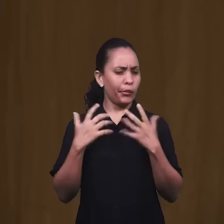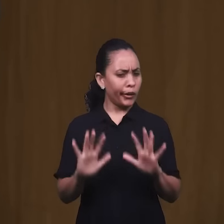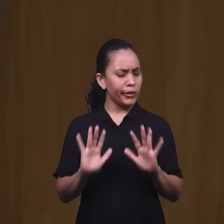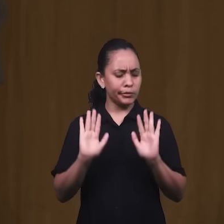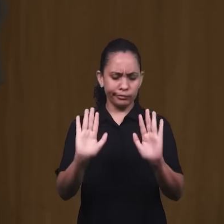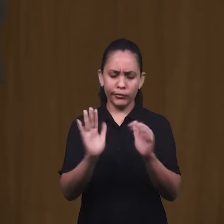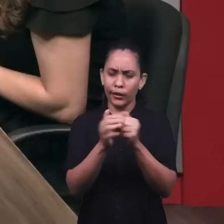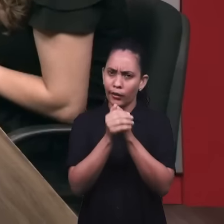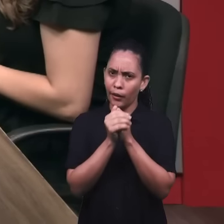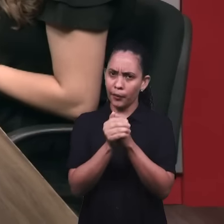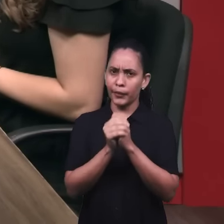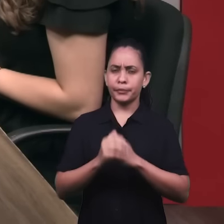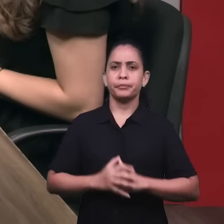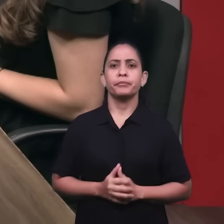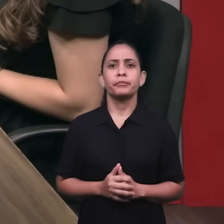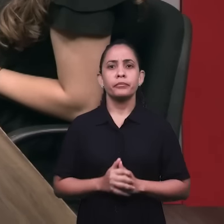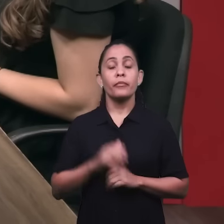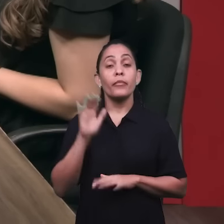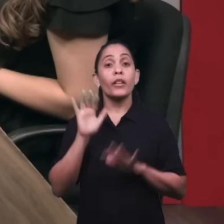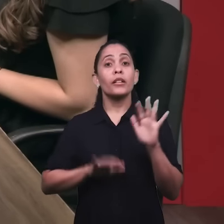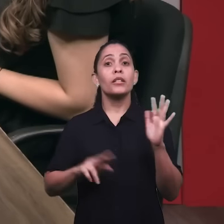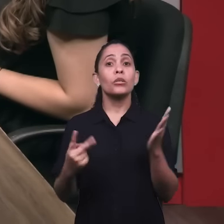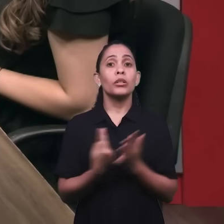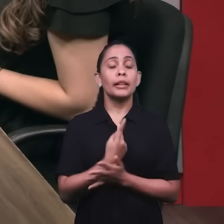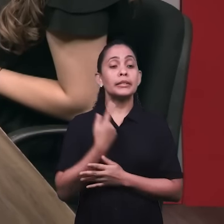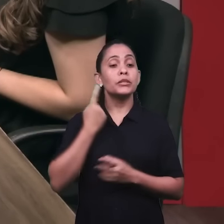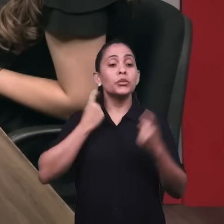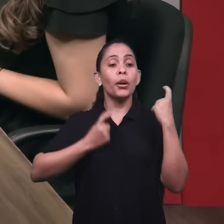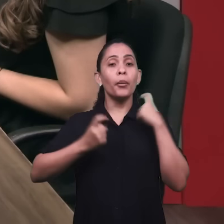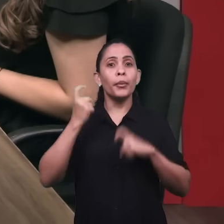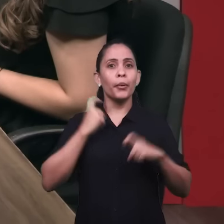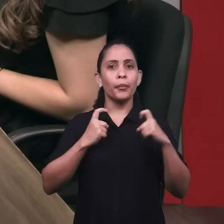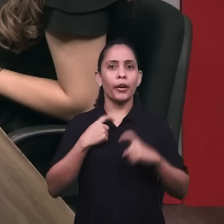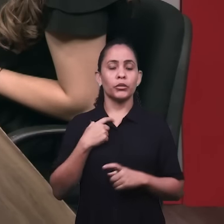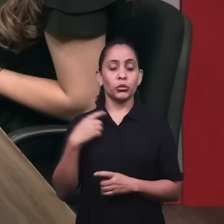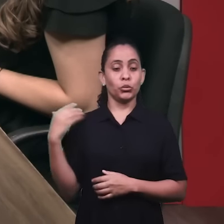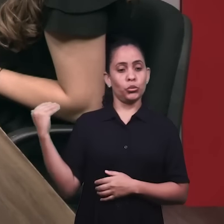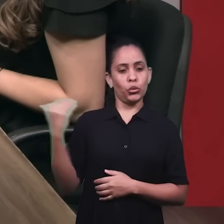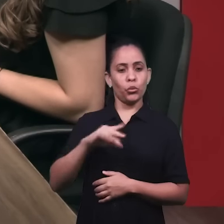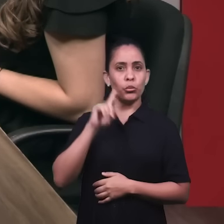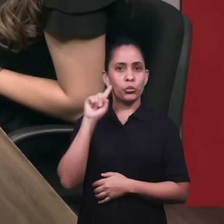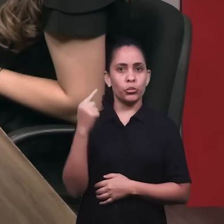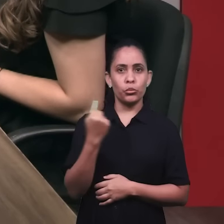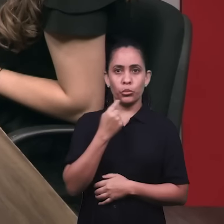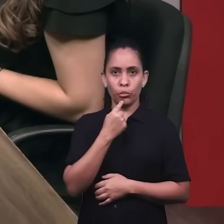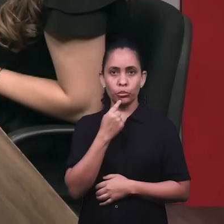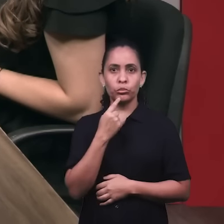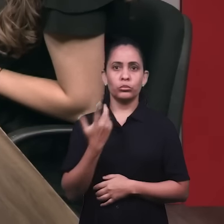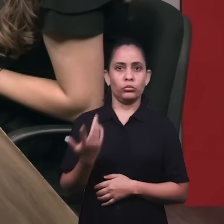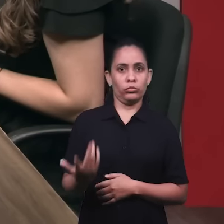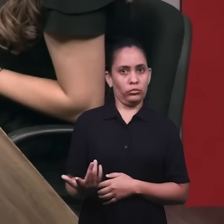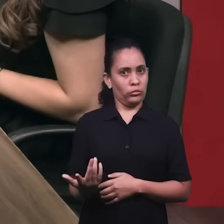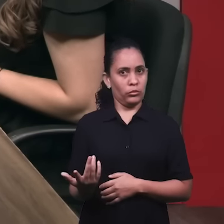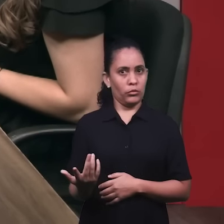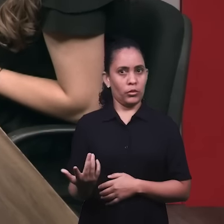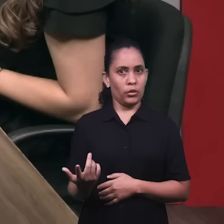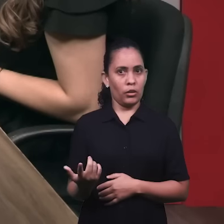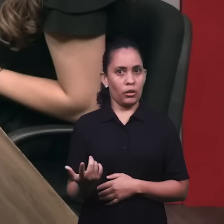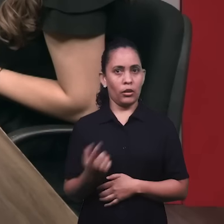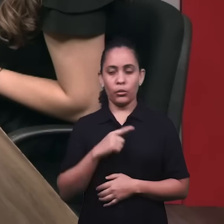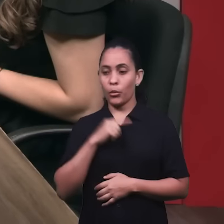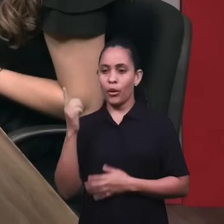Amém. Exatamente. Porque às vezes a gente fica preocupado, né? Ai, chegou um surdo, já aconteceu lá na igreja, chegar um surdo, né? Eu tô